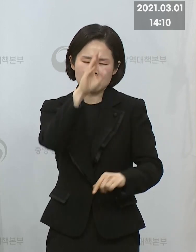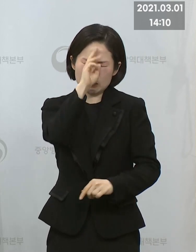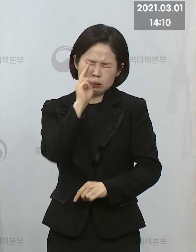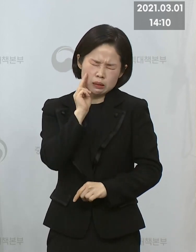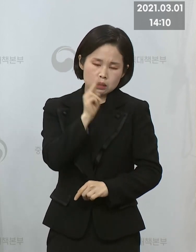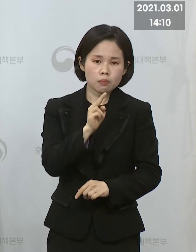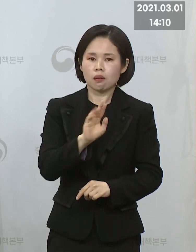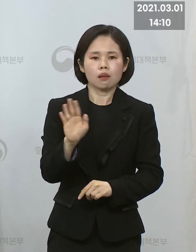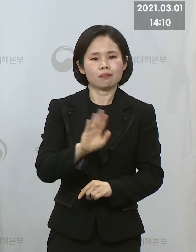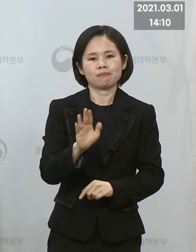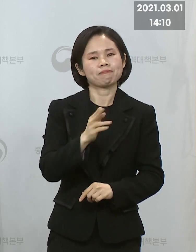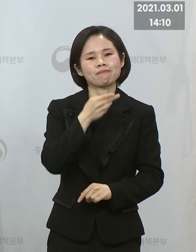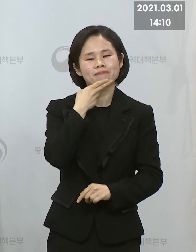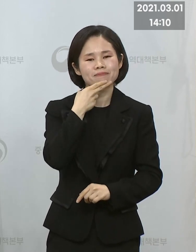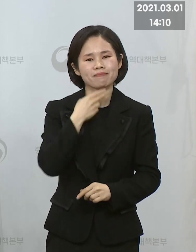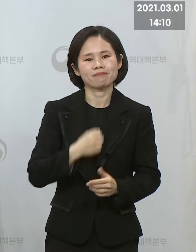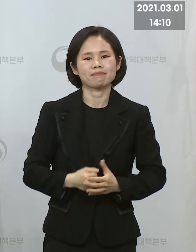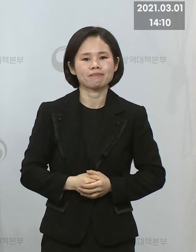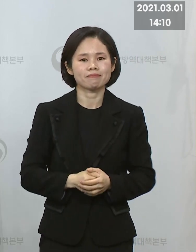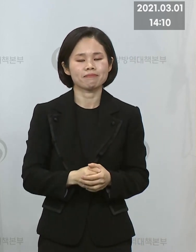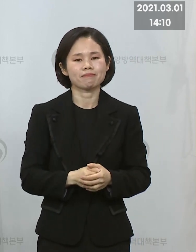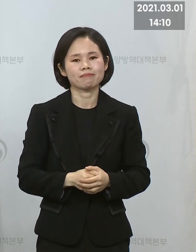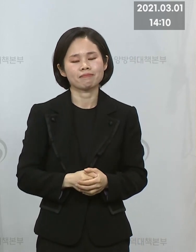반응은 확인되지는 않았습니다.